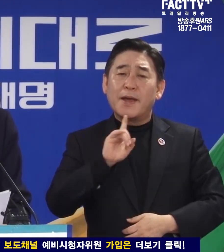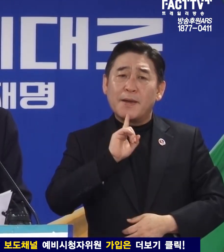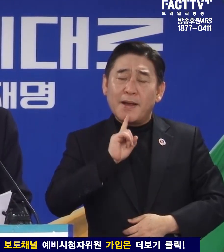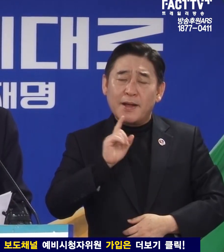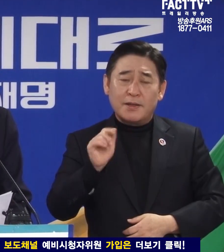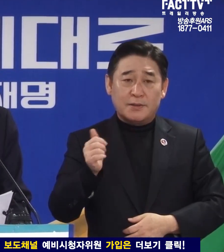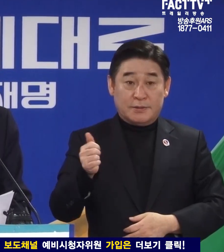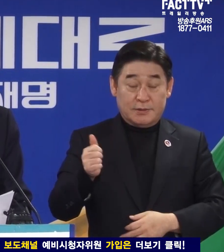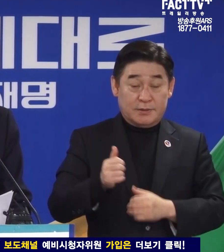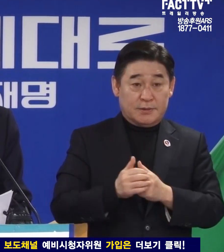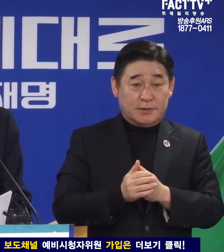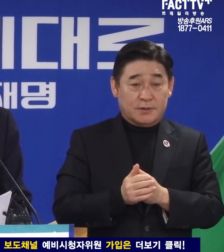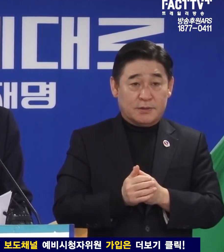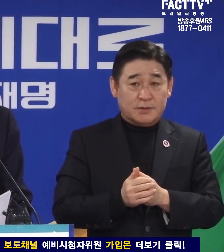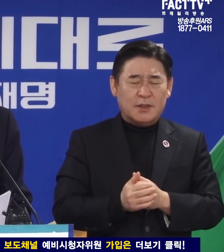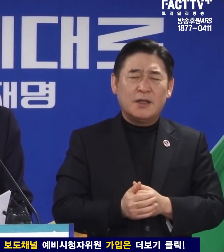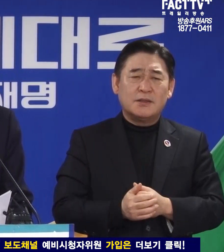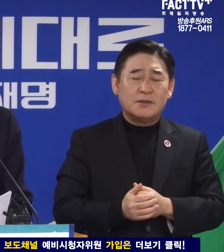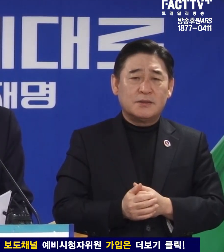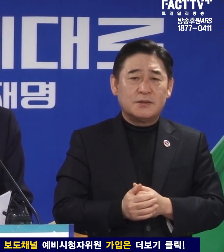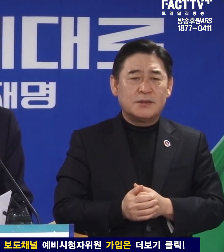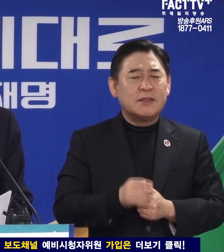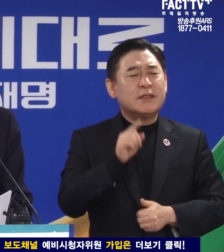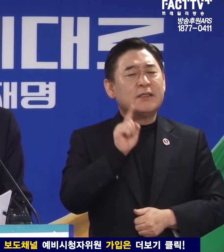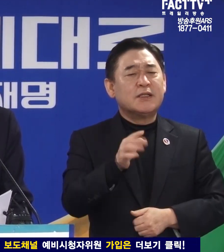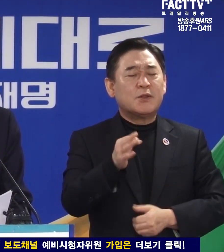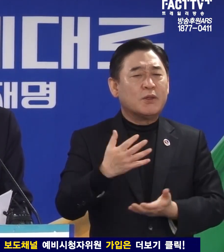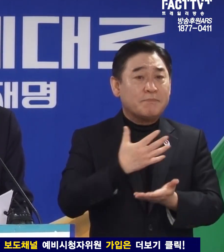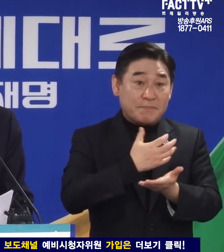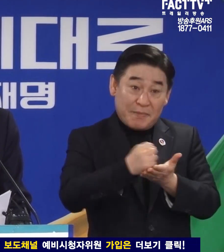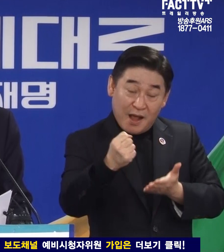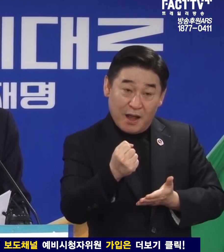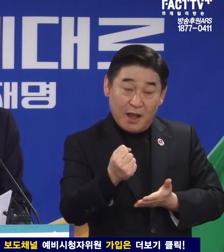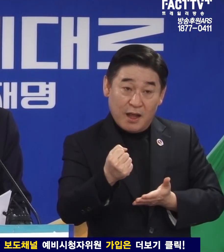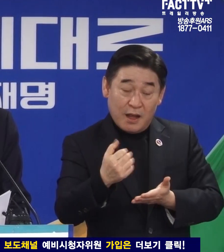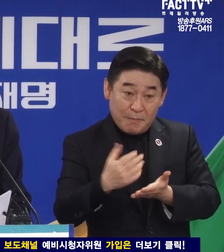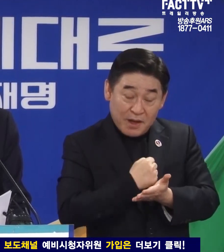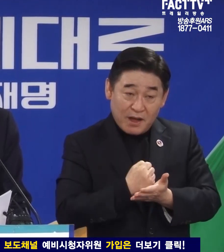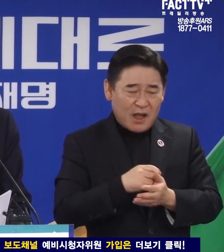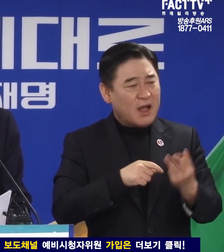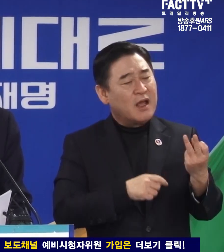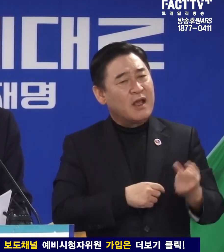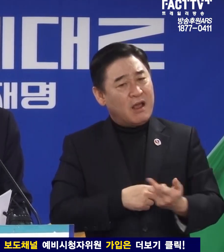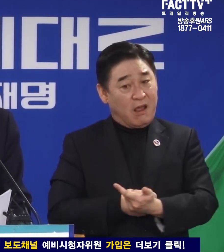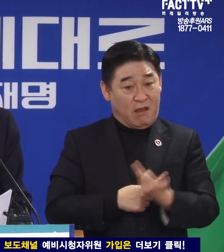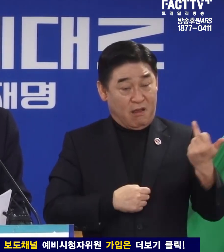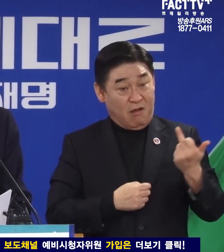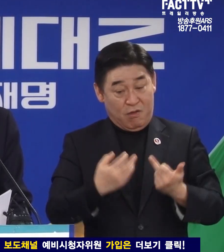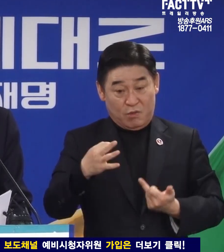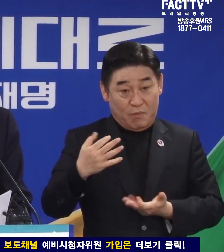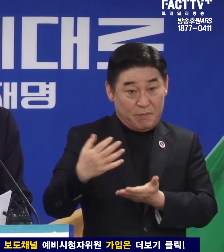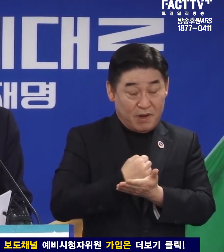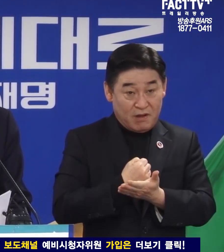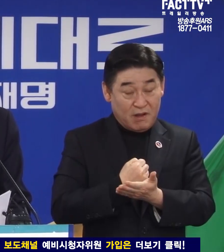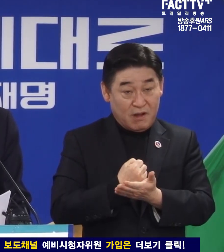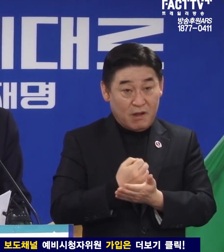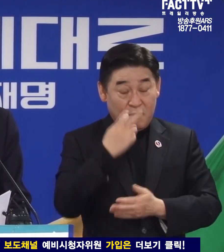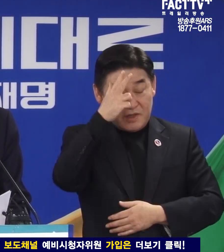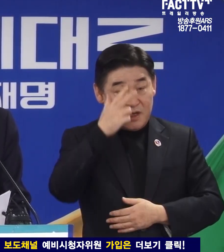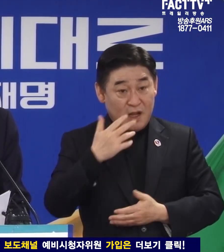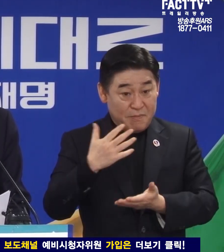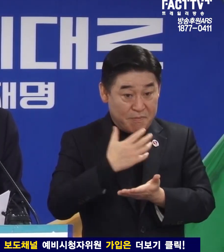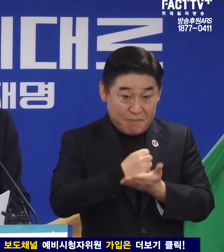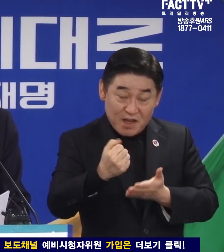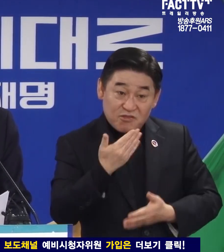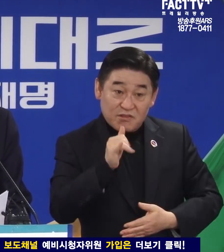얘기합니다. 그래봤자 네 돈 뺏어갈 거야? 형 돈 뺏어갈 거야? 검찰이. 뺏어갈 수